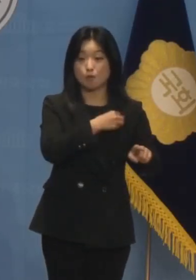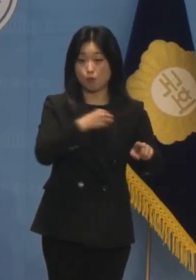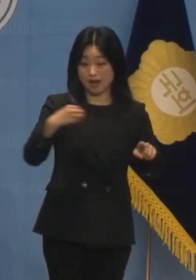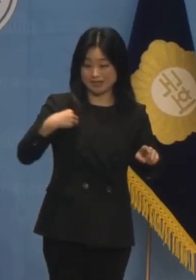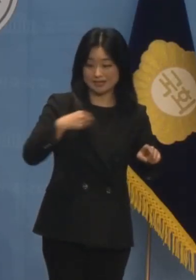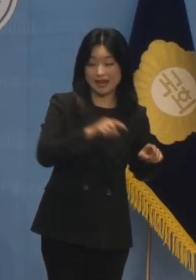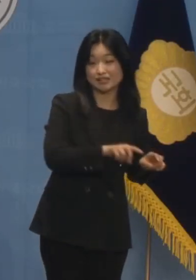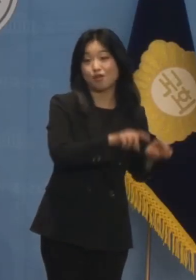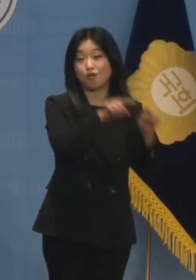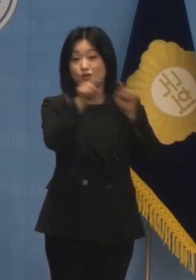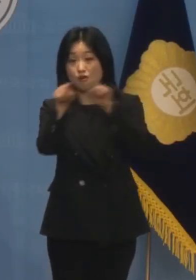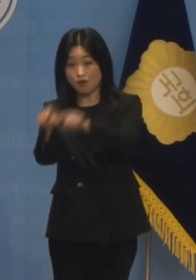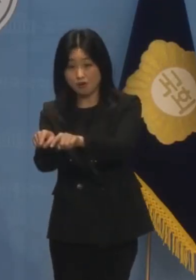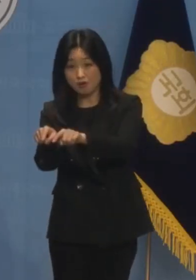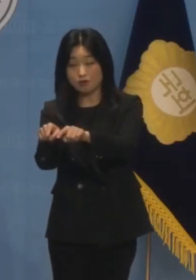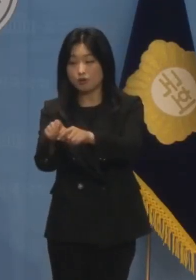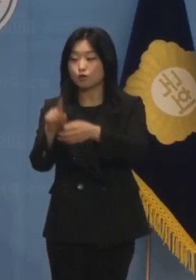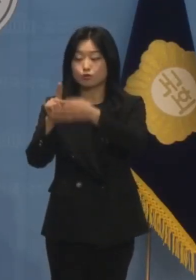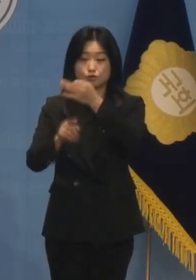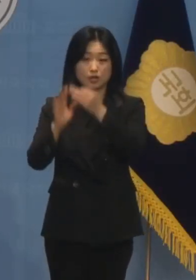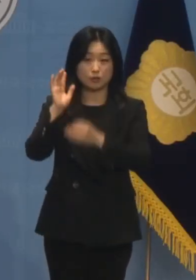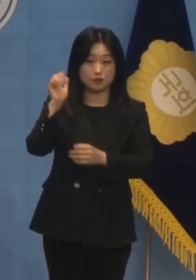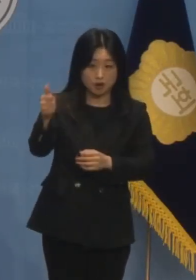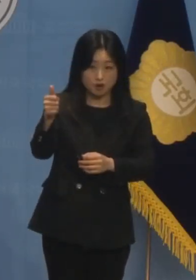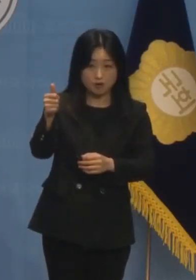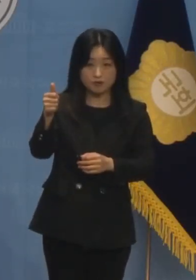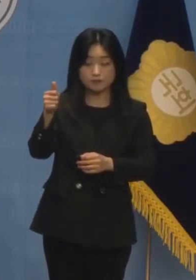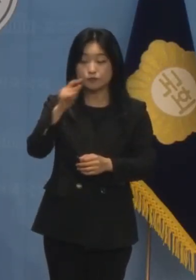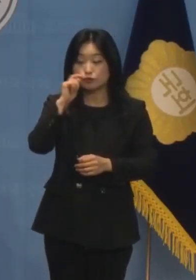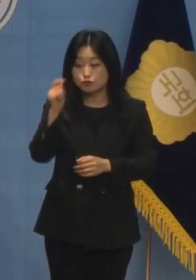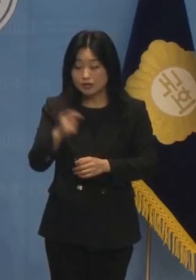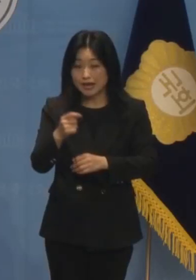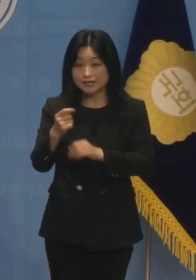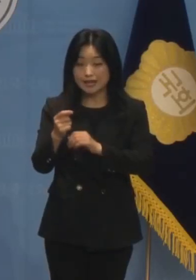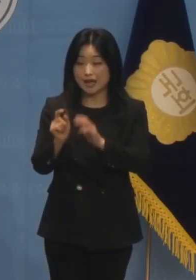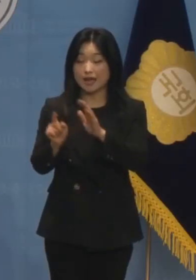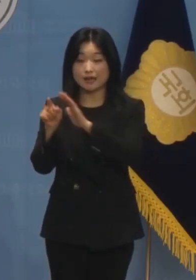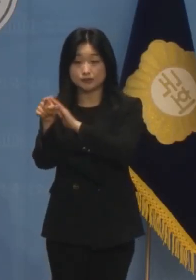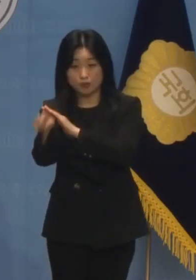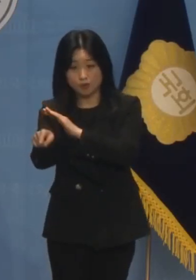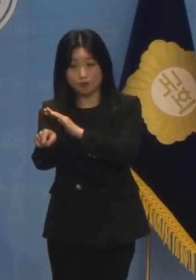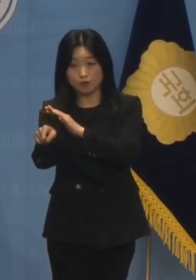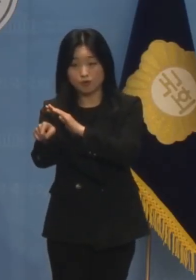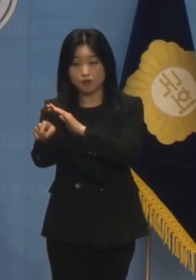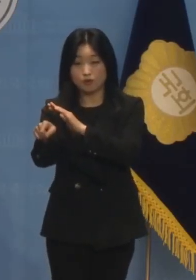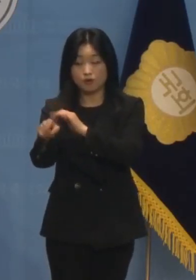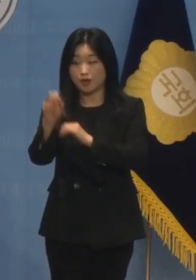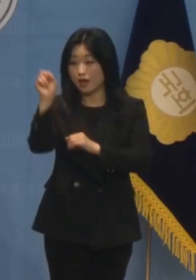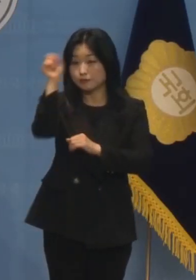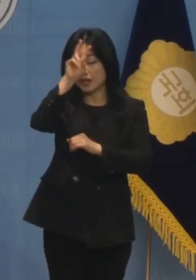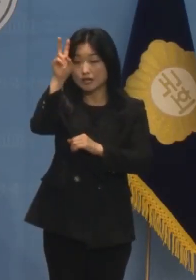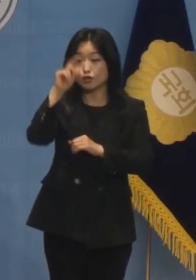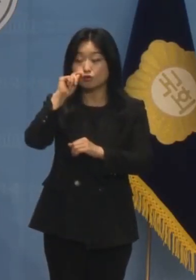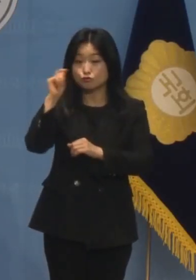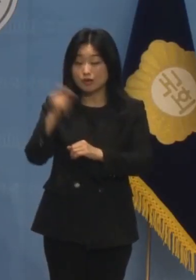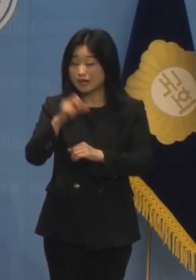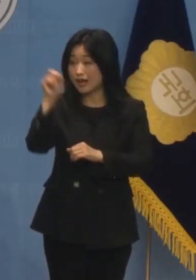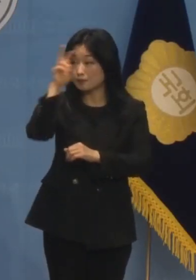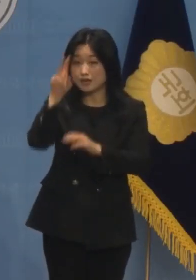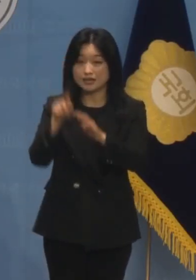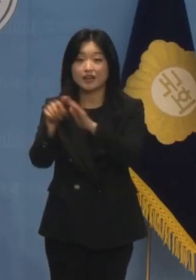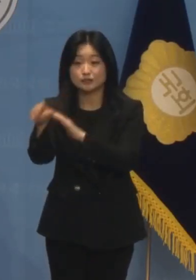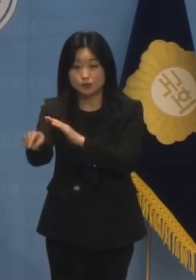했고 드디어 윤석열 대통령은 우크라이나를 전격 방문해 예정에도 없는 우크라이나를 전격